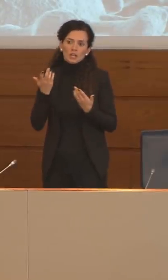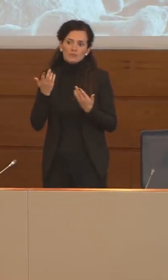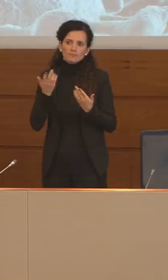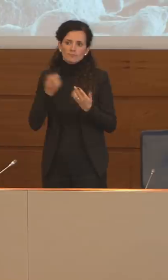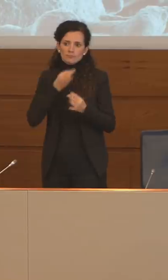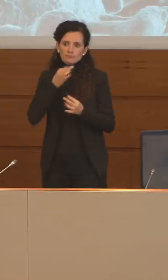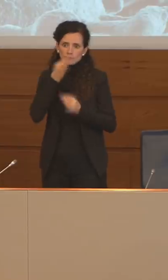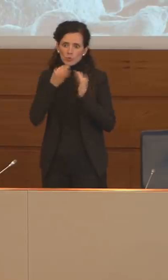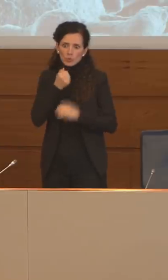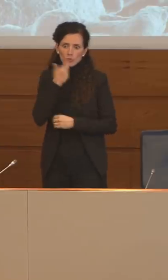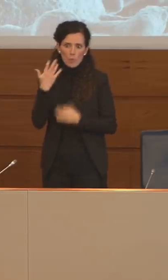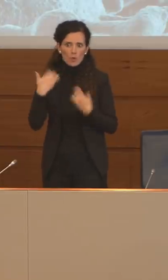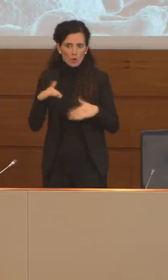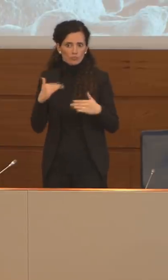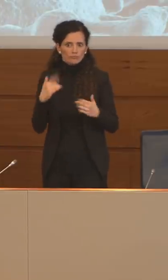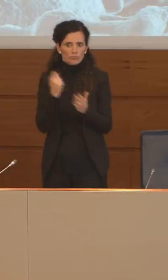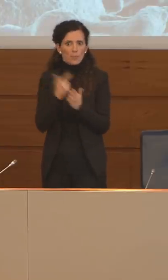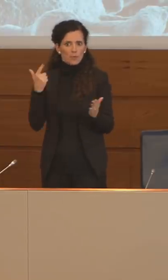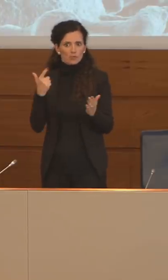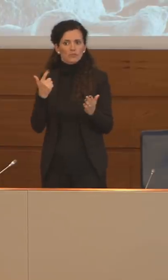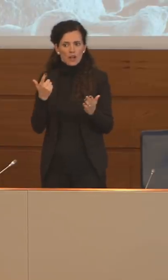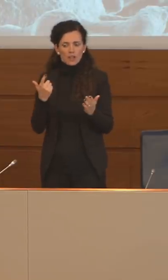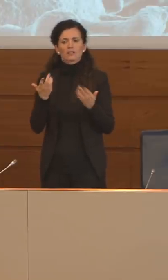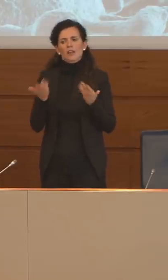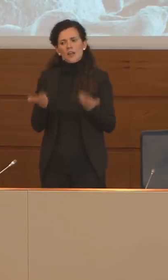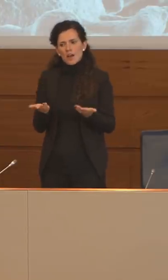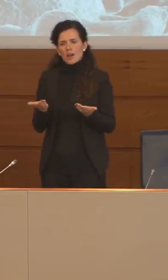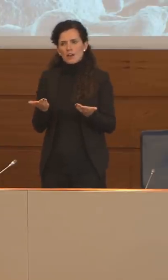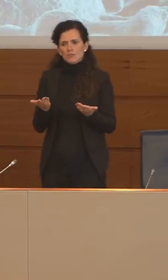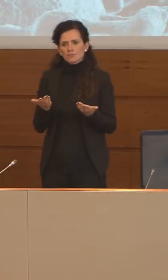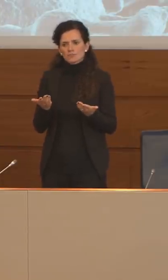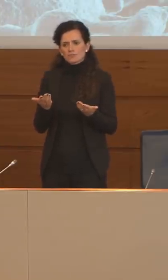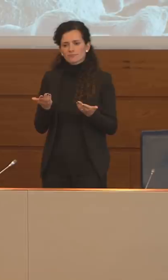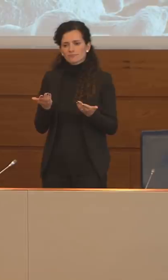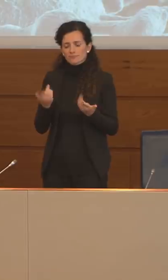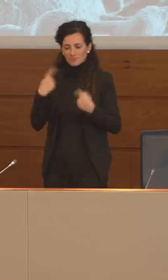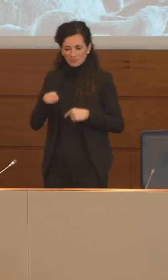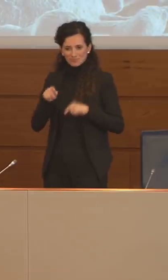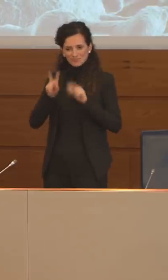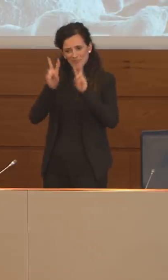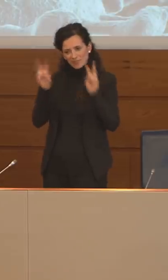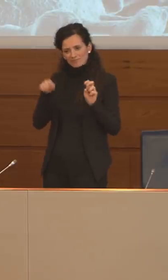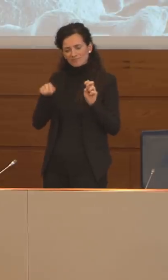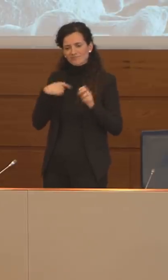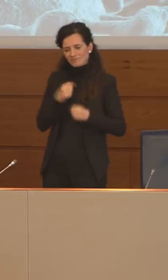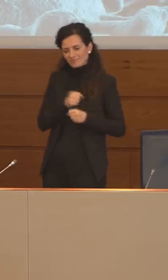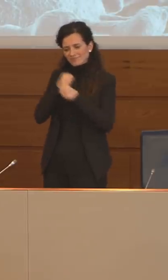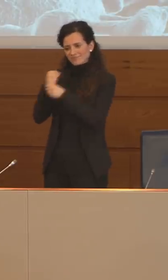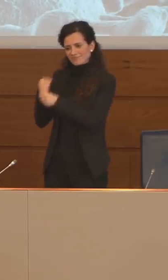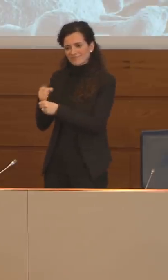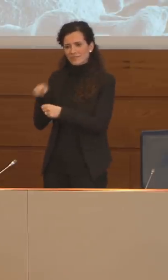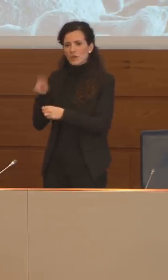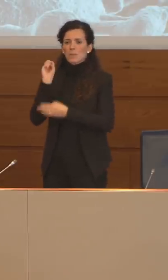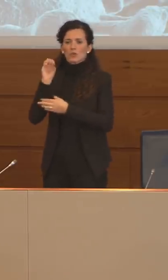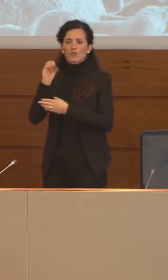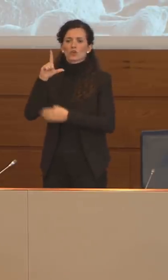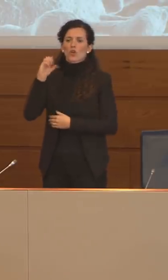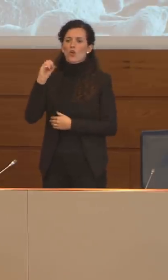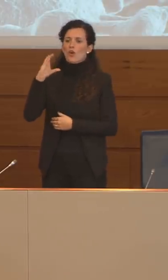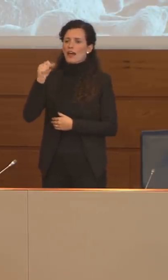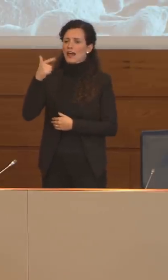consistente e qui mi fermerei lascerei su questo tema anche la parola al professor